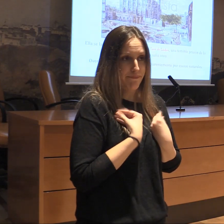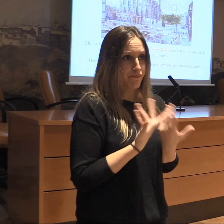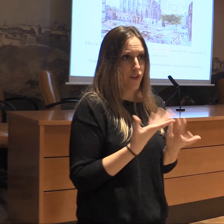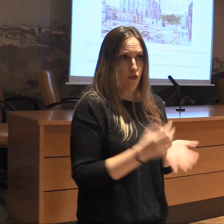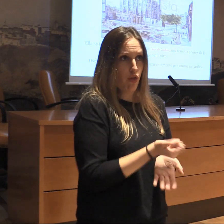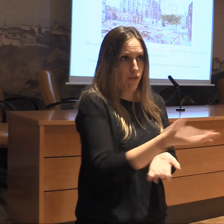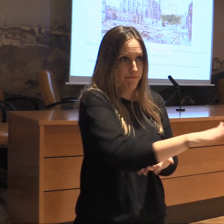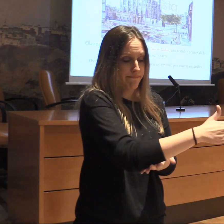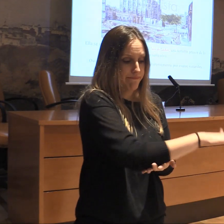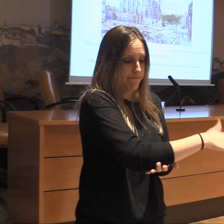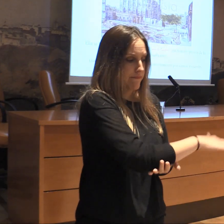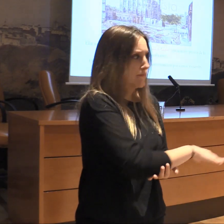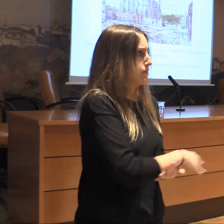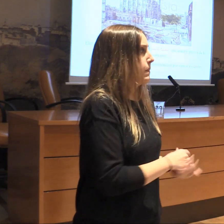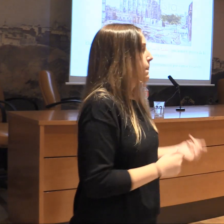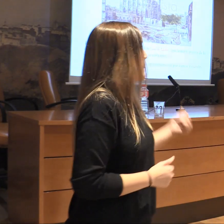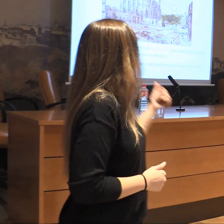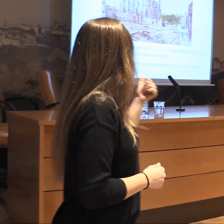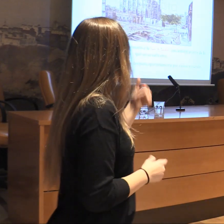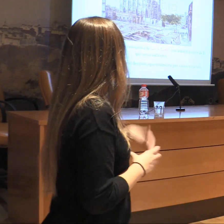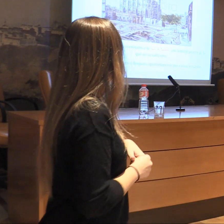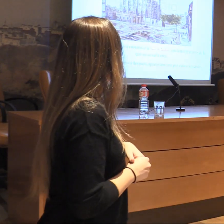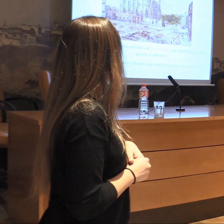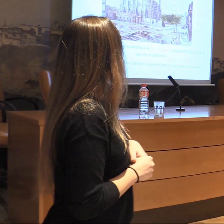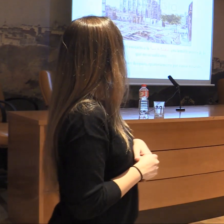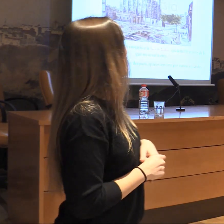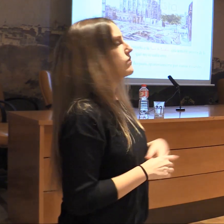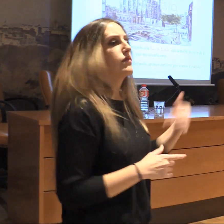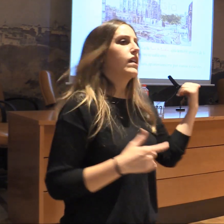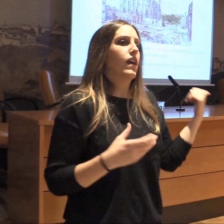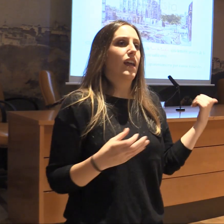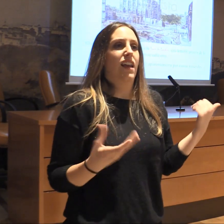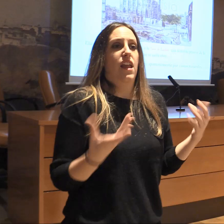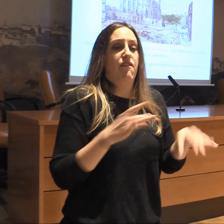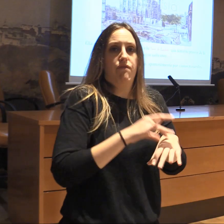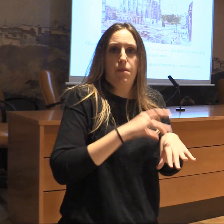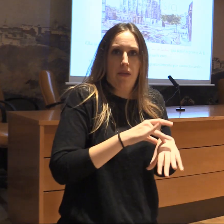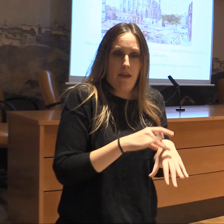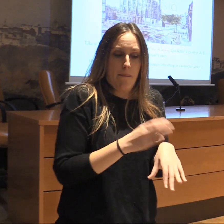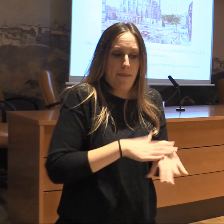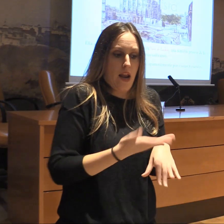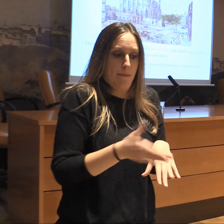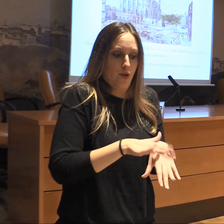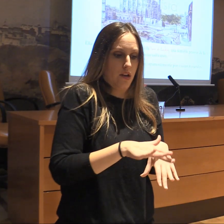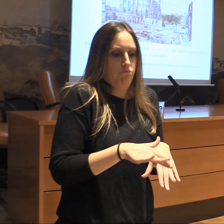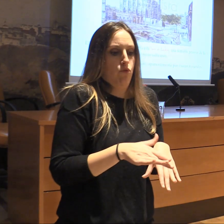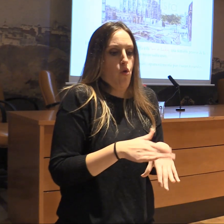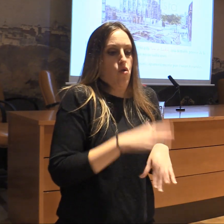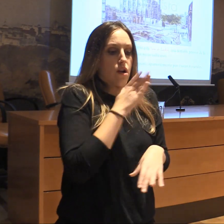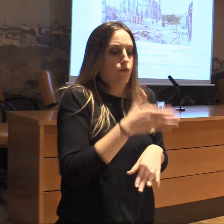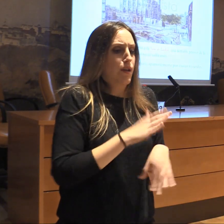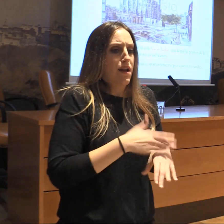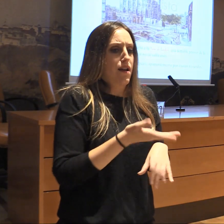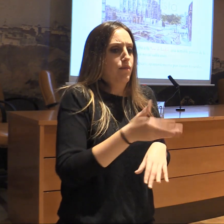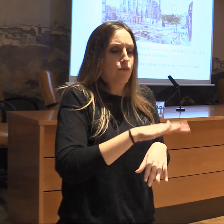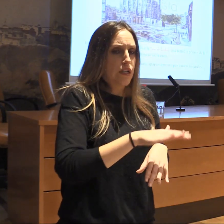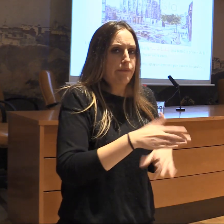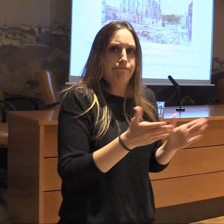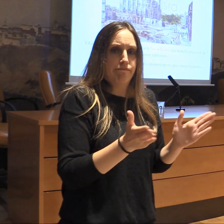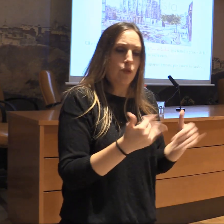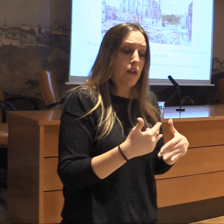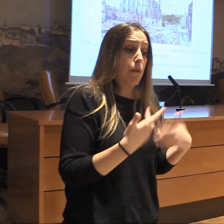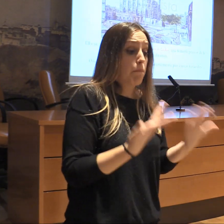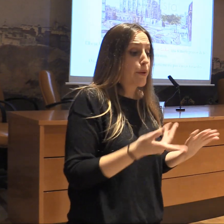Bueno, Overbury no tenía ninguna enfermedad ni ningún motivo para morir, pero durante varios meses le